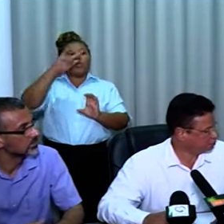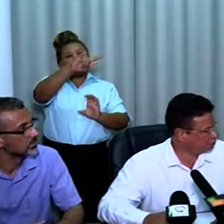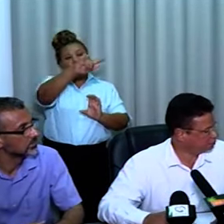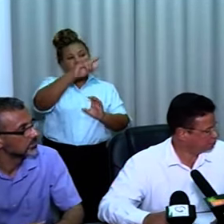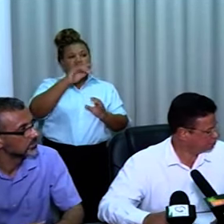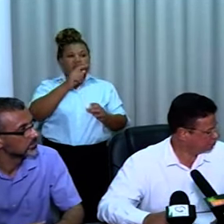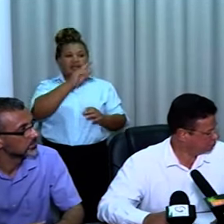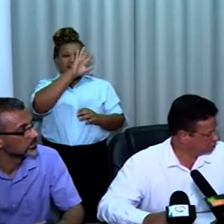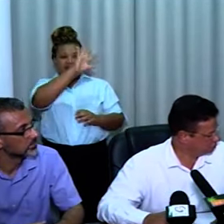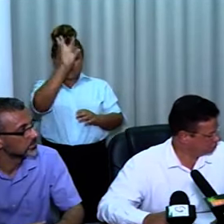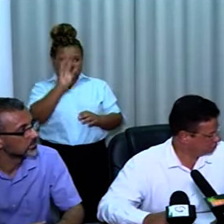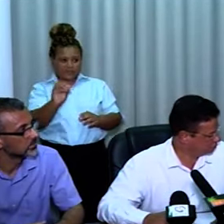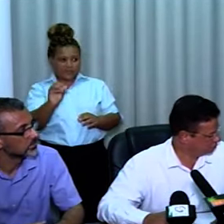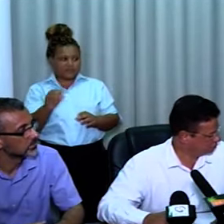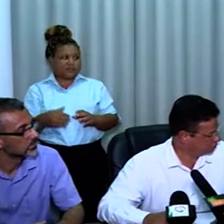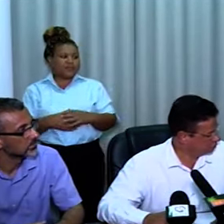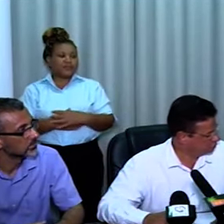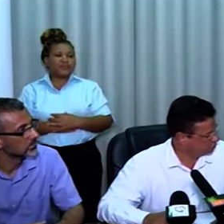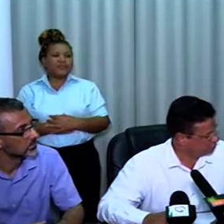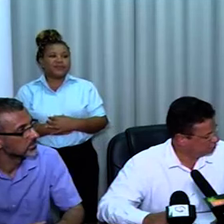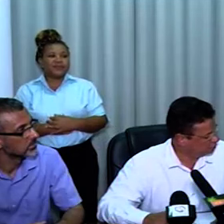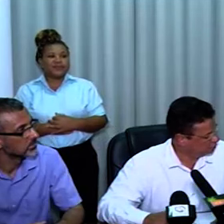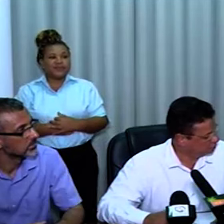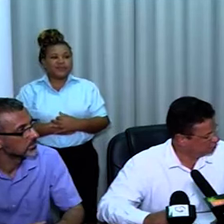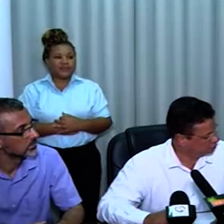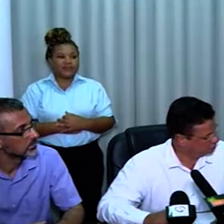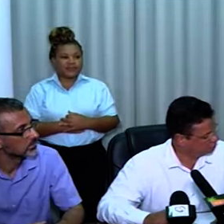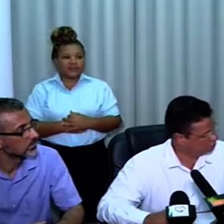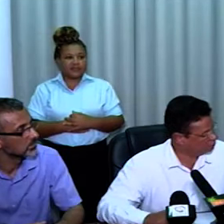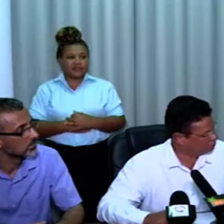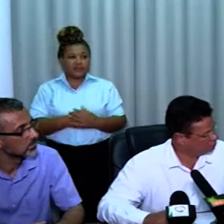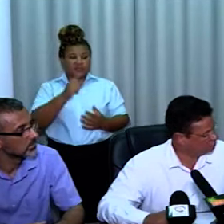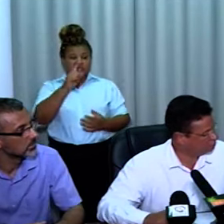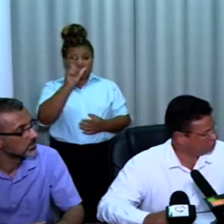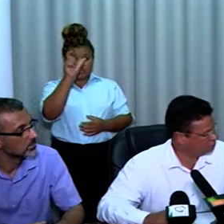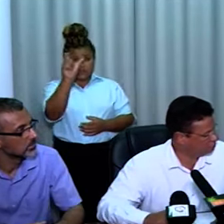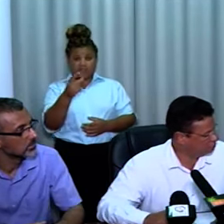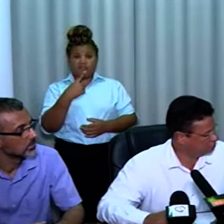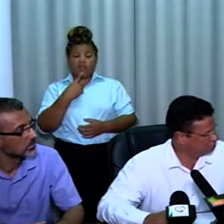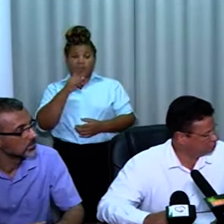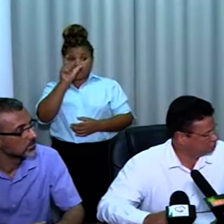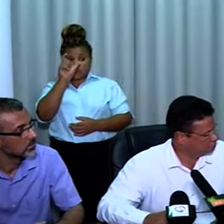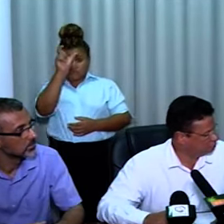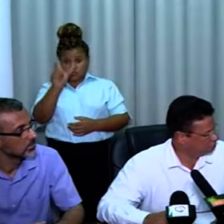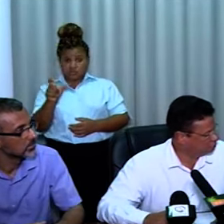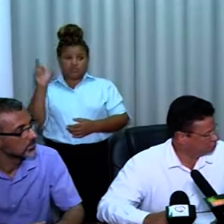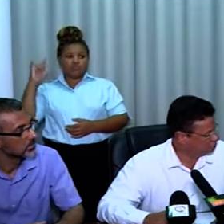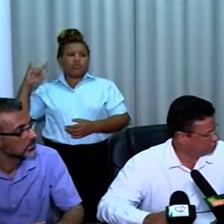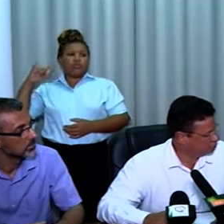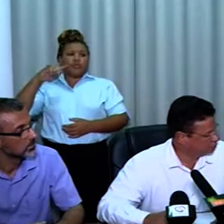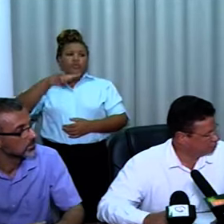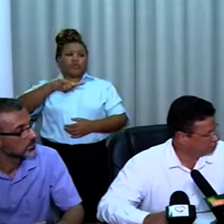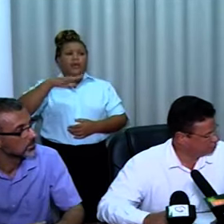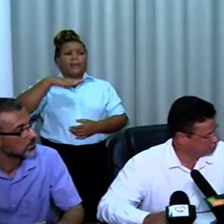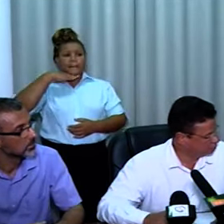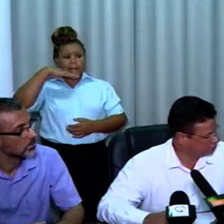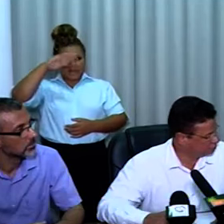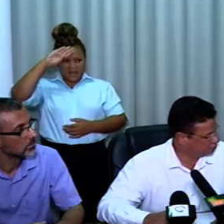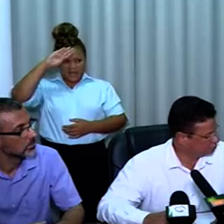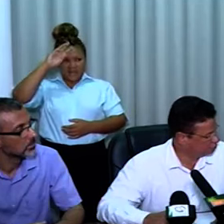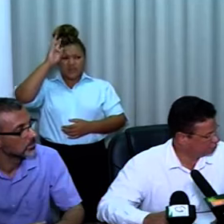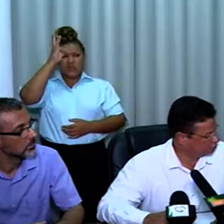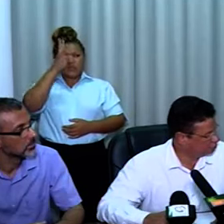La procédure étant, les gens sont les pays infectés. Si moi, on ouvre la passager, comme ça, on les passager